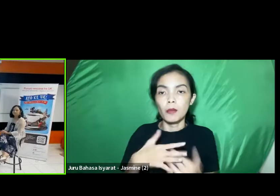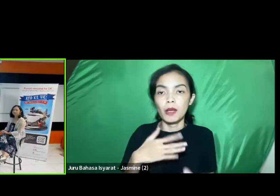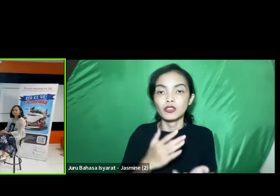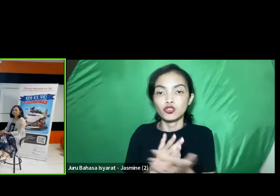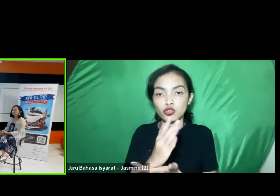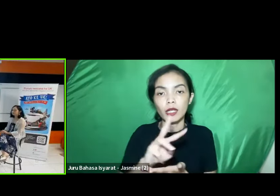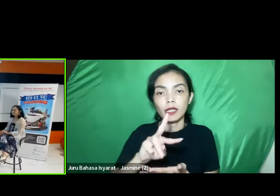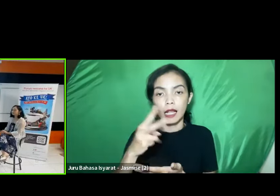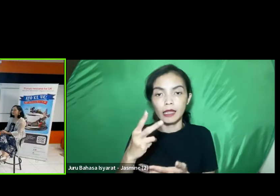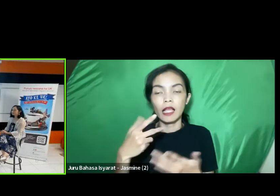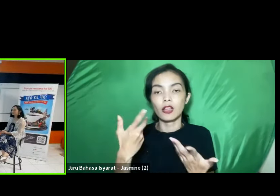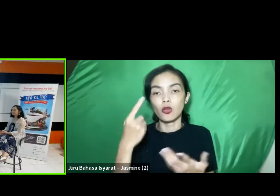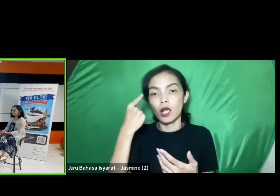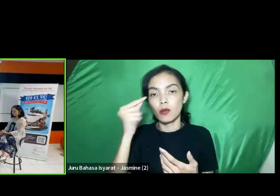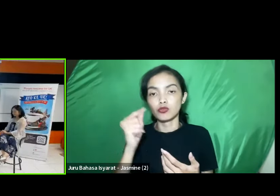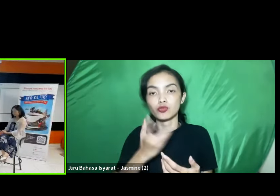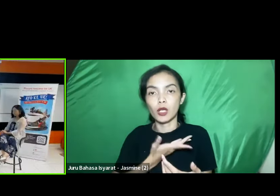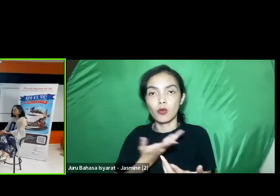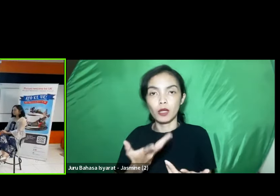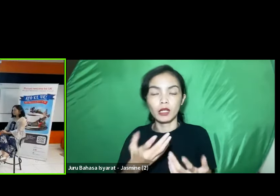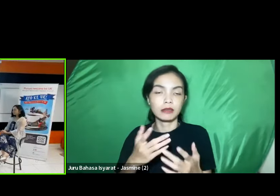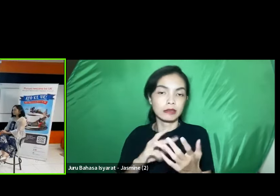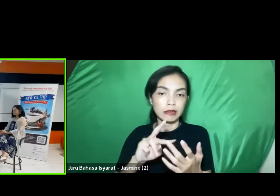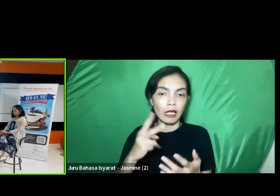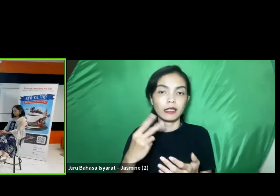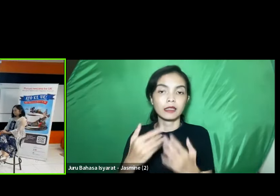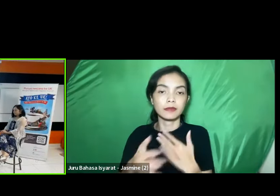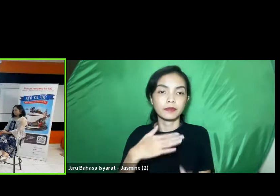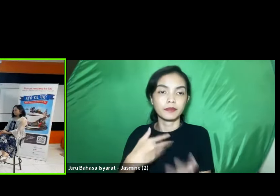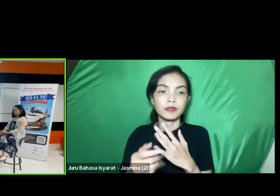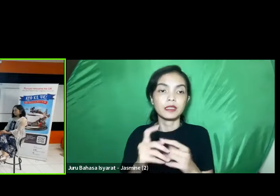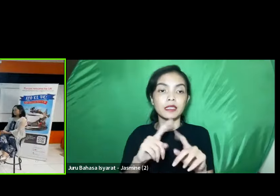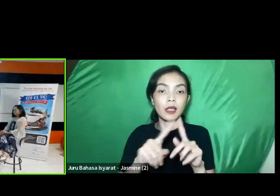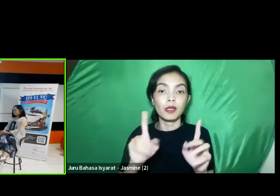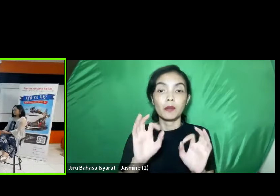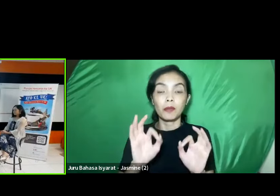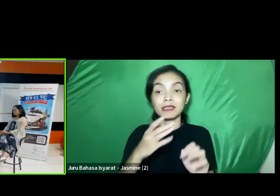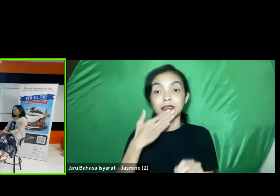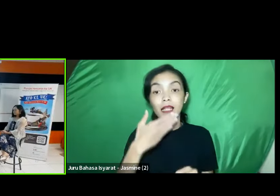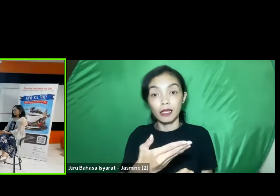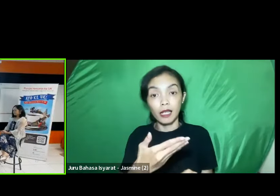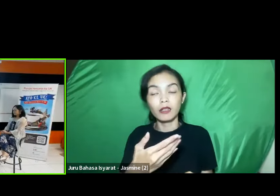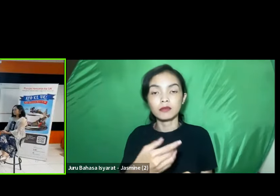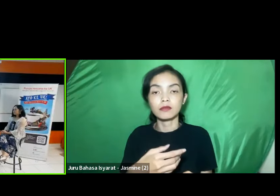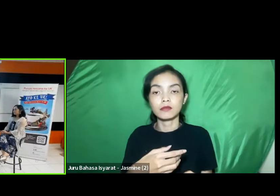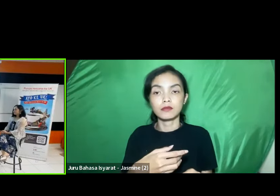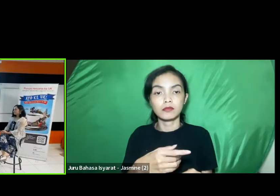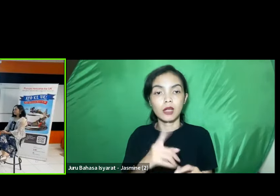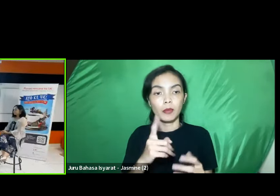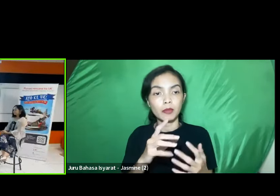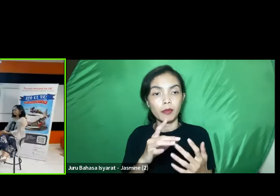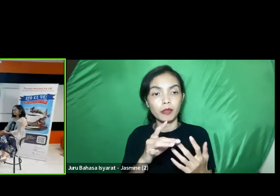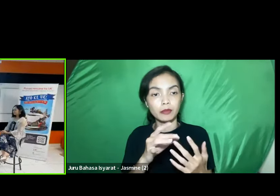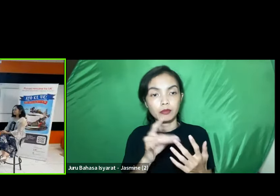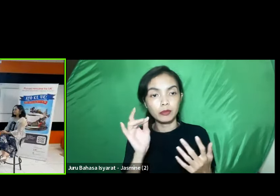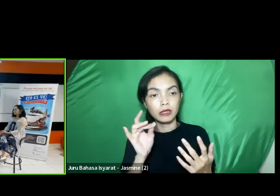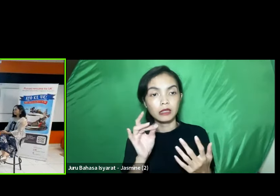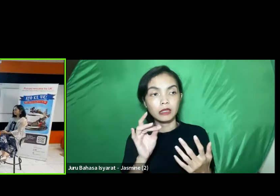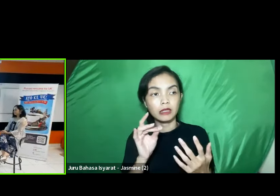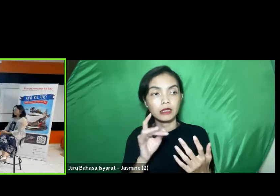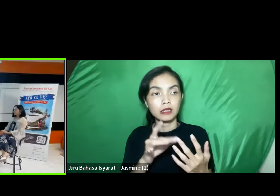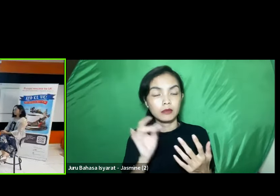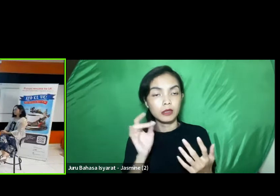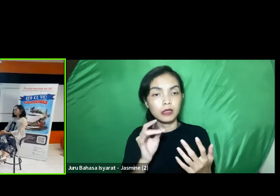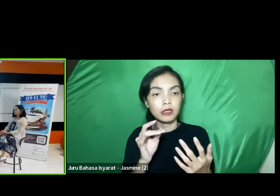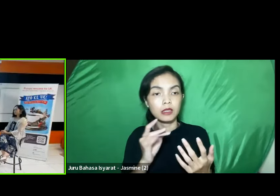atau kampus yang akan dituju nanti tinggal disebutkan aja pada saat kita bertanya soal why do chose istilahnya pasti akan